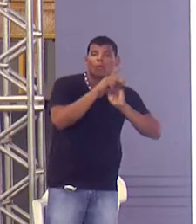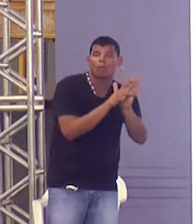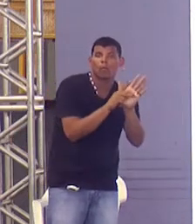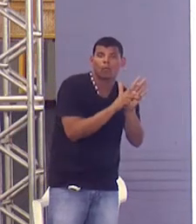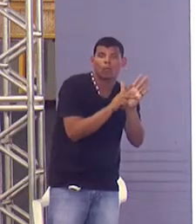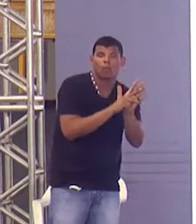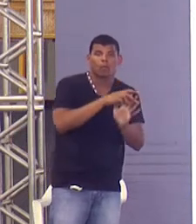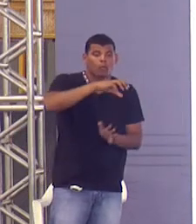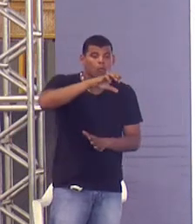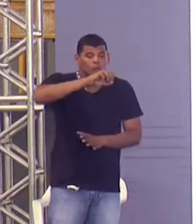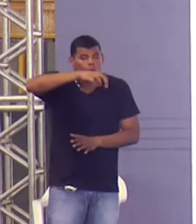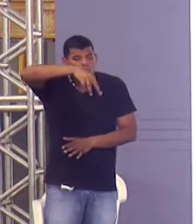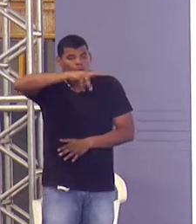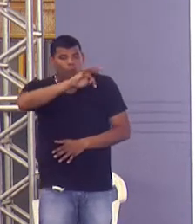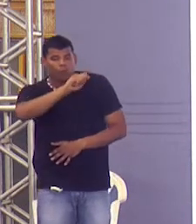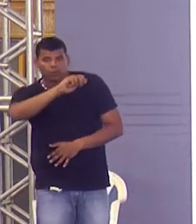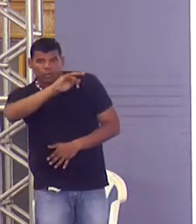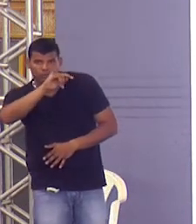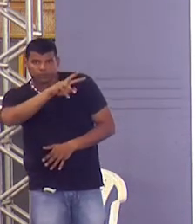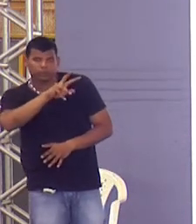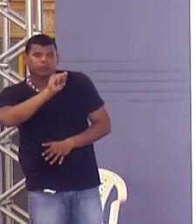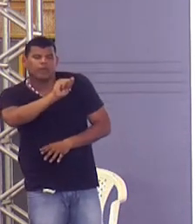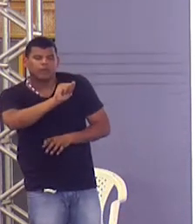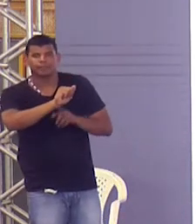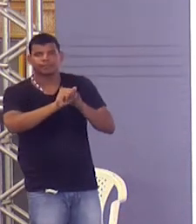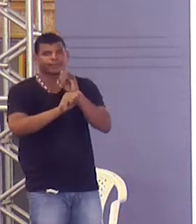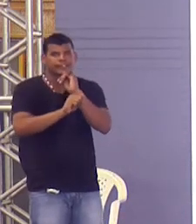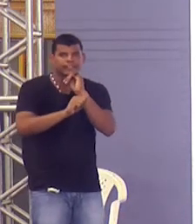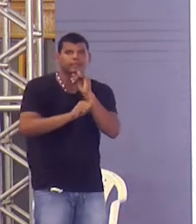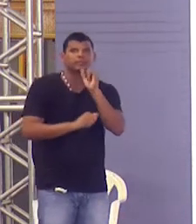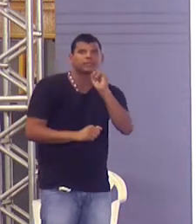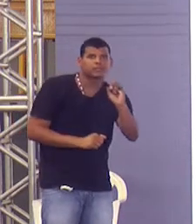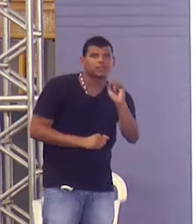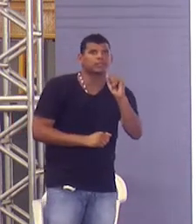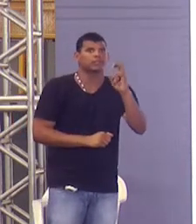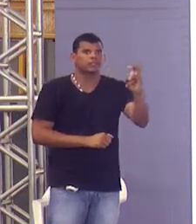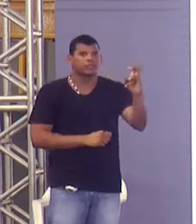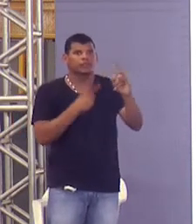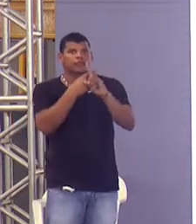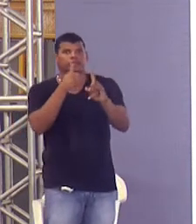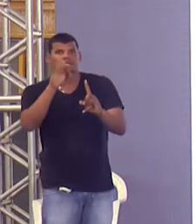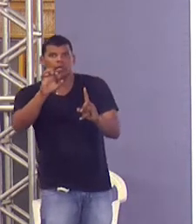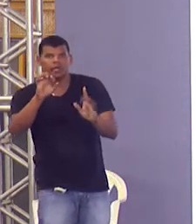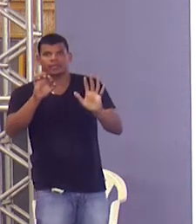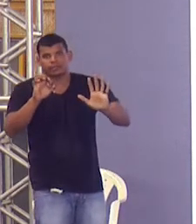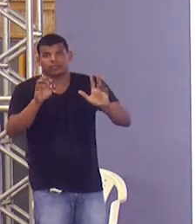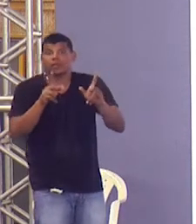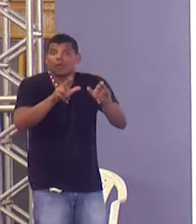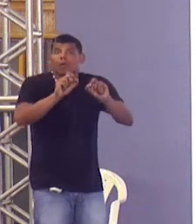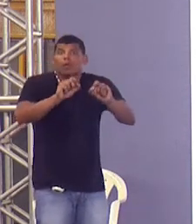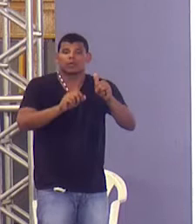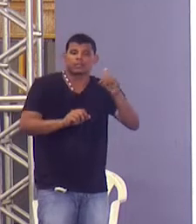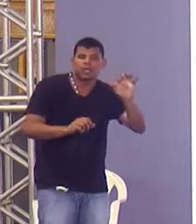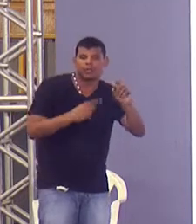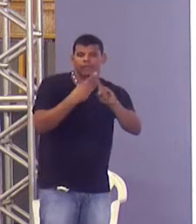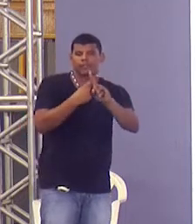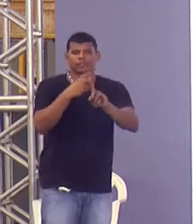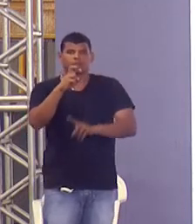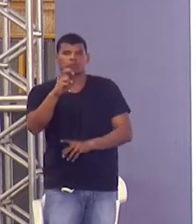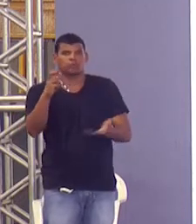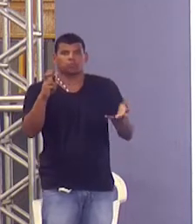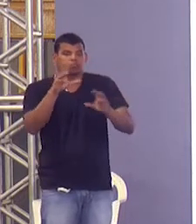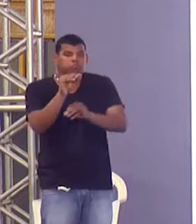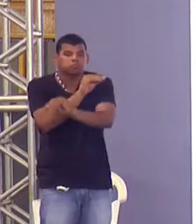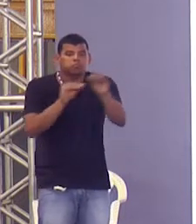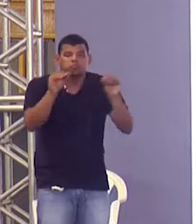propriedade comutativa. Se eu multiplicar o 5 pelo 10, é a mesma coisa que multiplicar o 10 pelo 5,